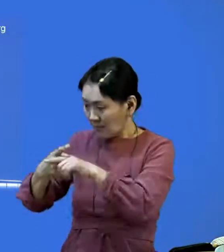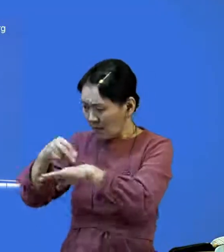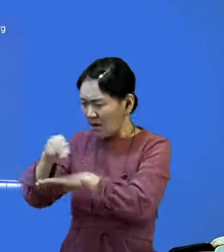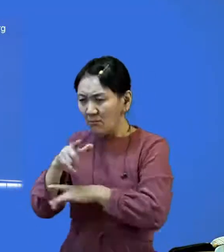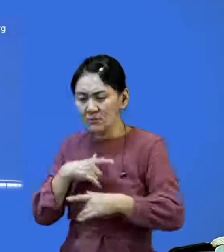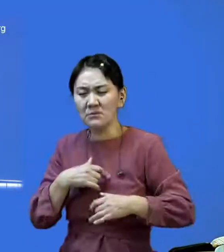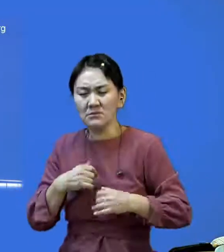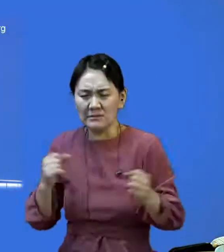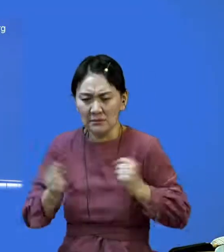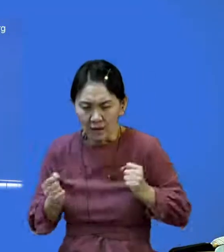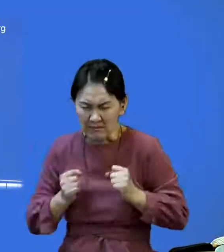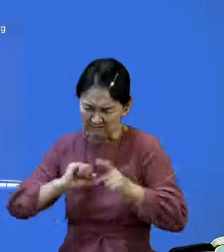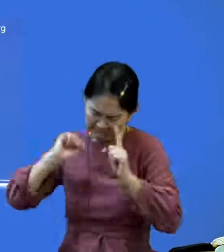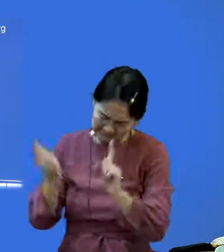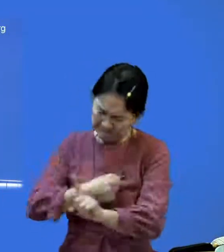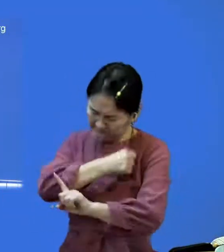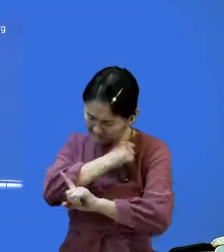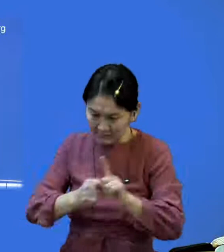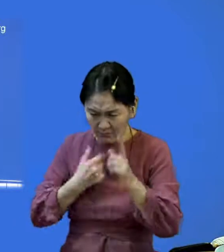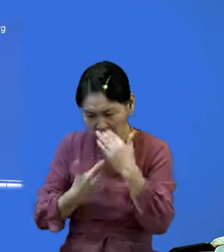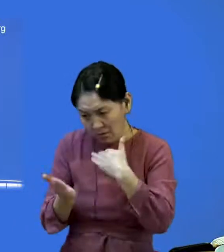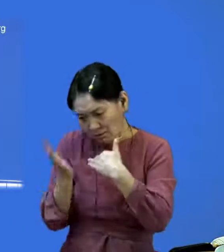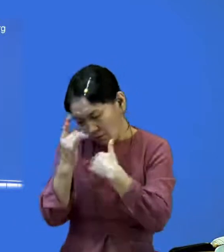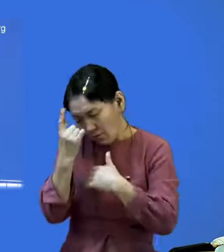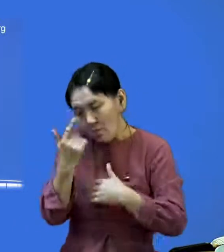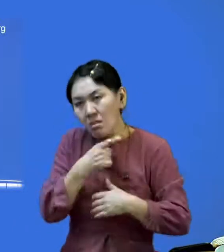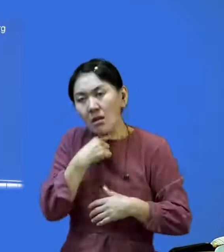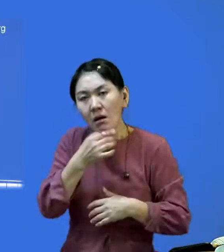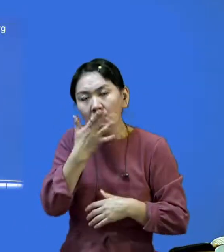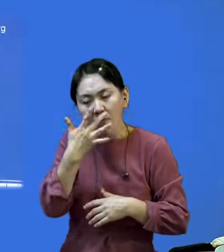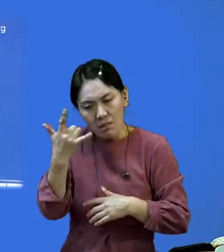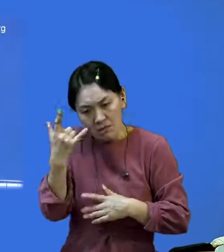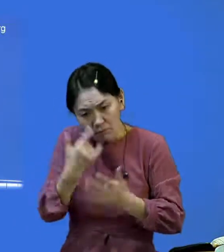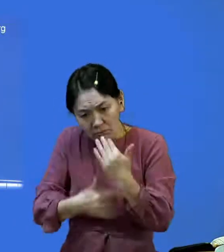олон удаа ташуурдуулж олон удаа өгөх шахаж